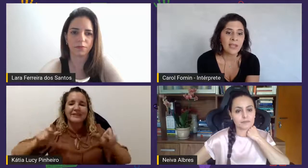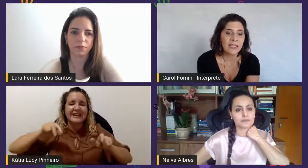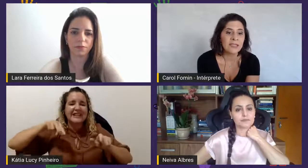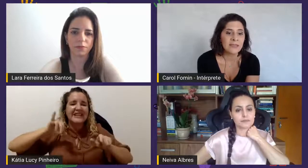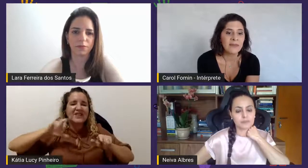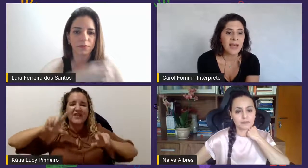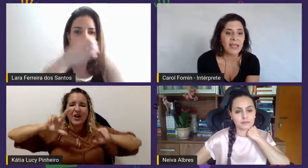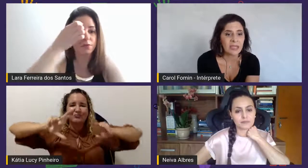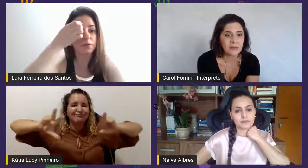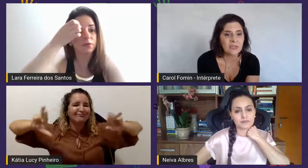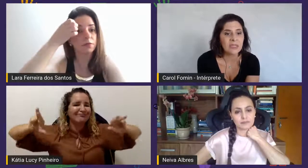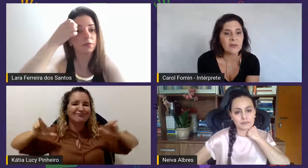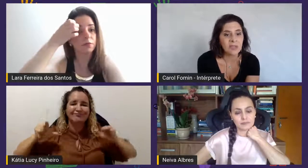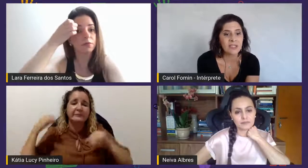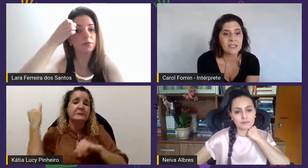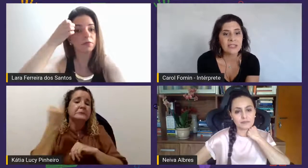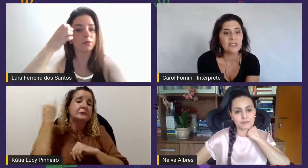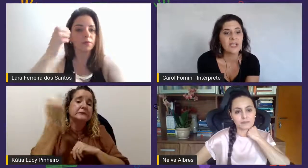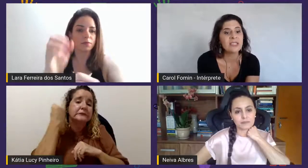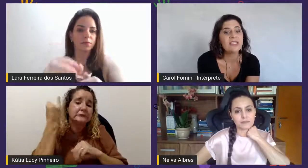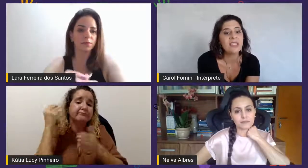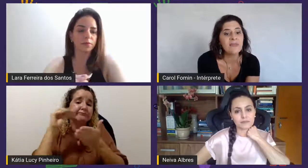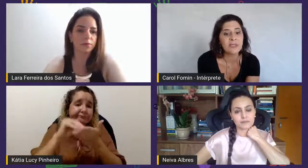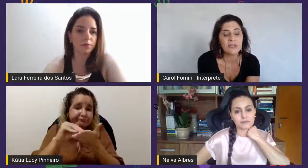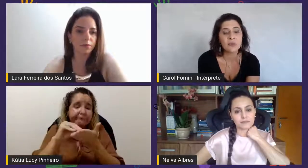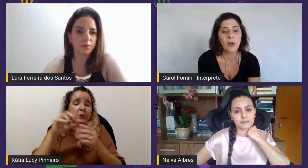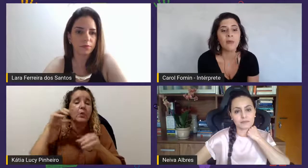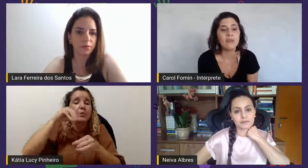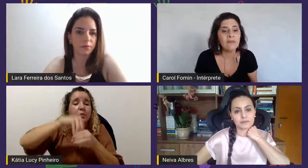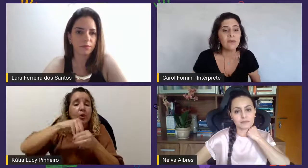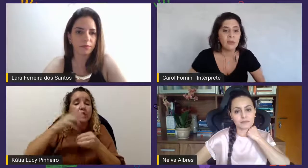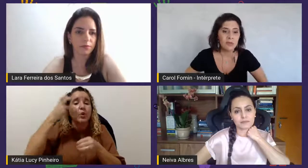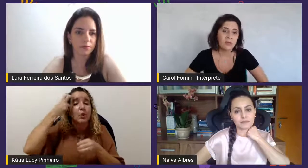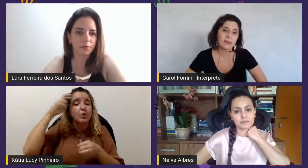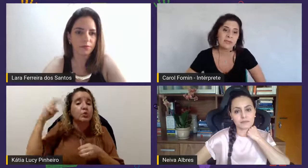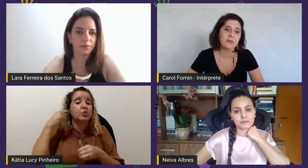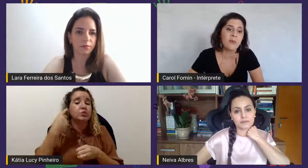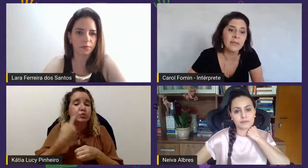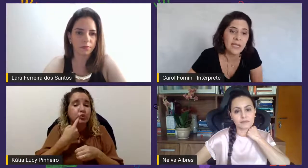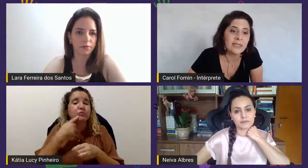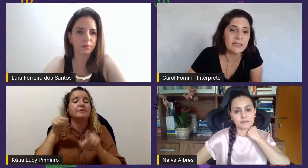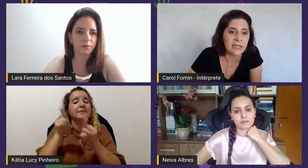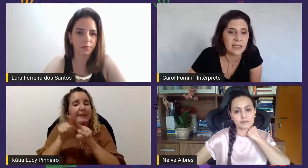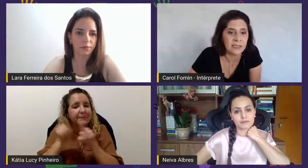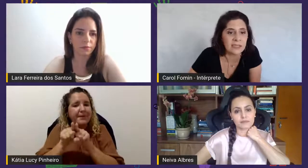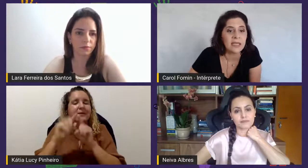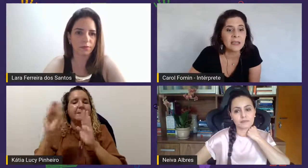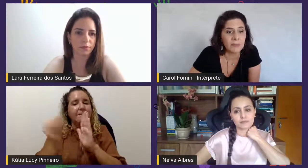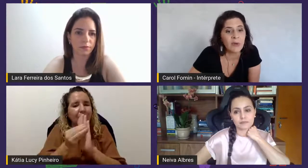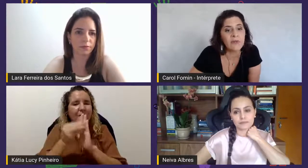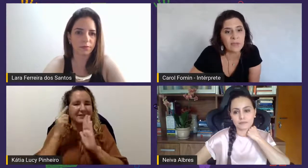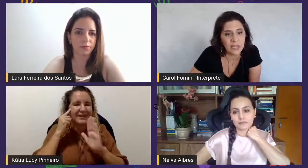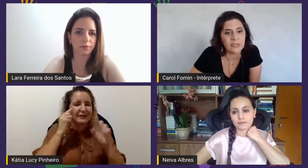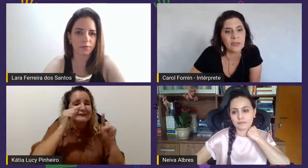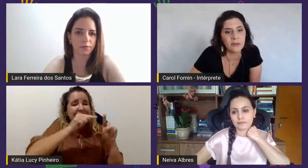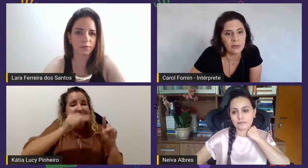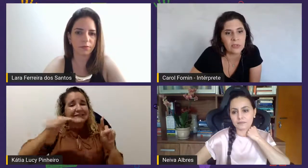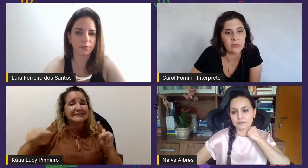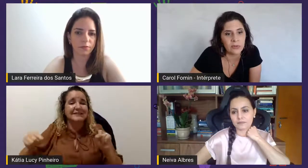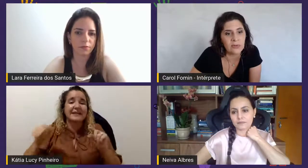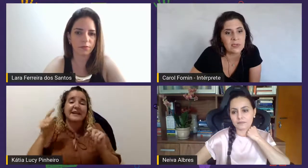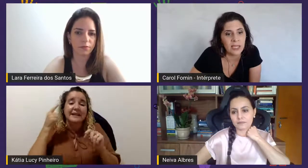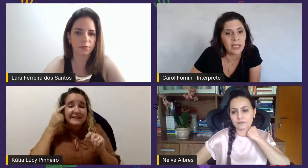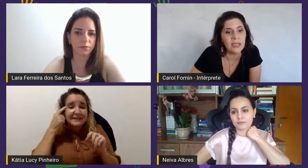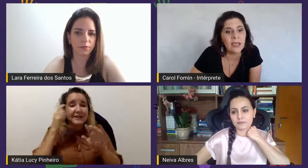que essas variações linguísticas e esses diferentes níveis linguísticos, qual é o nível linguístico, quais são as competências que essas profissionais